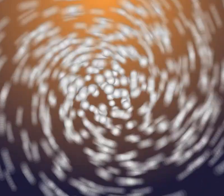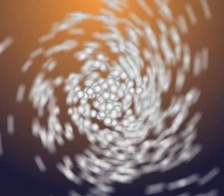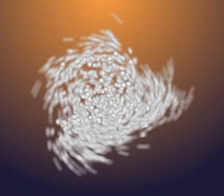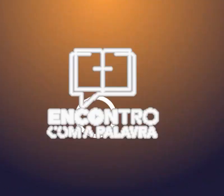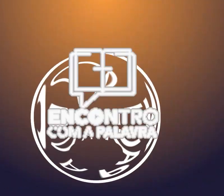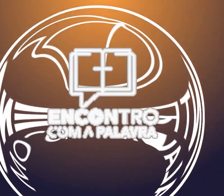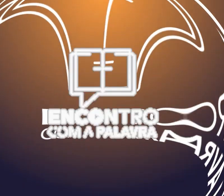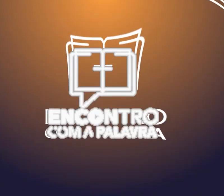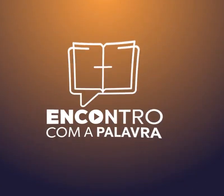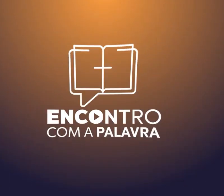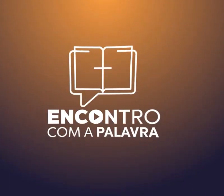Jeremias